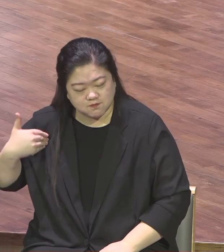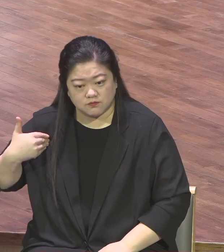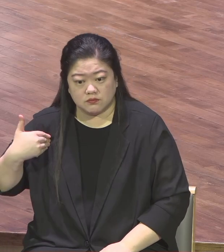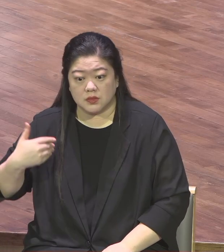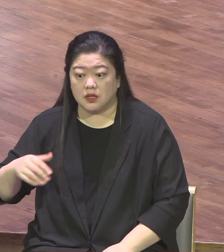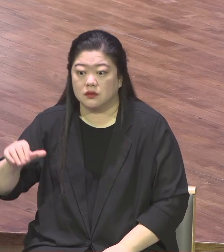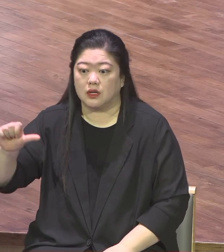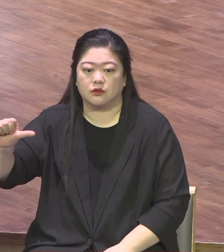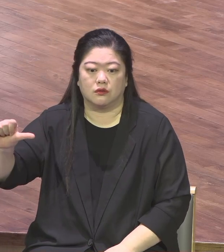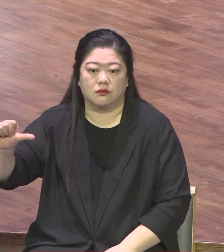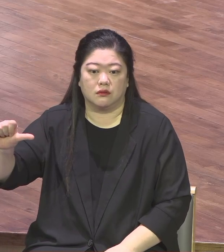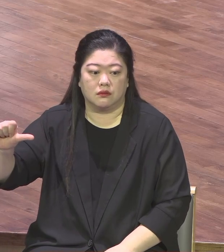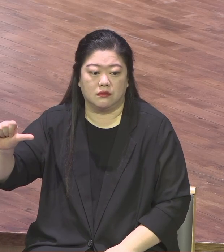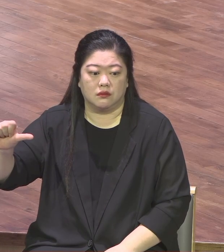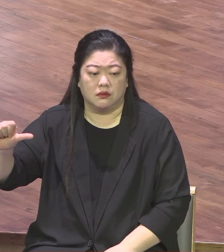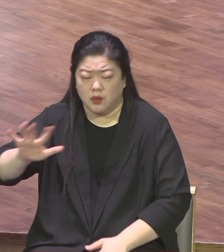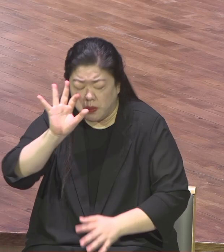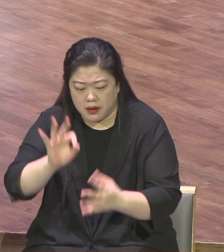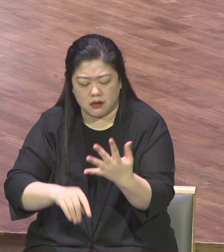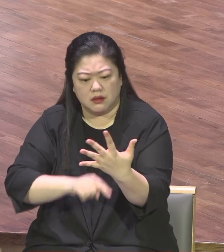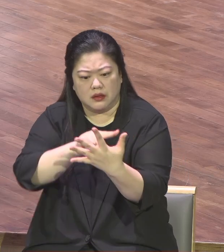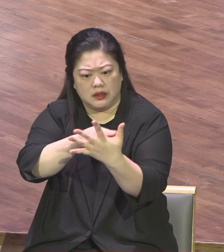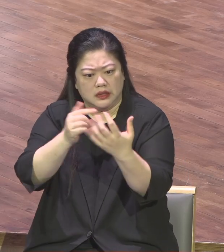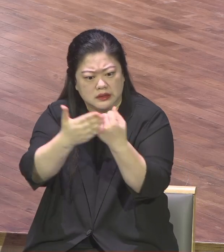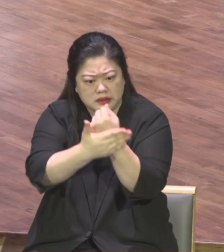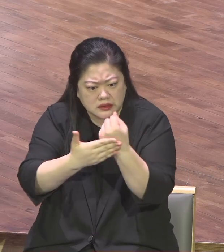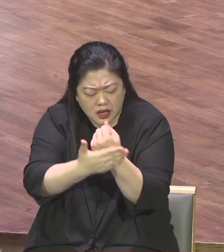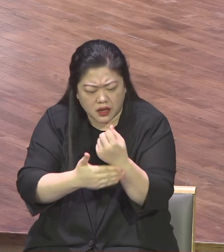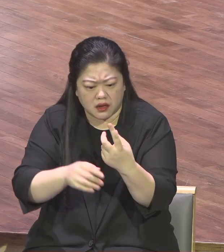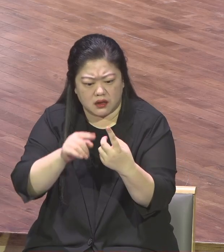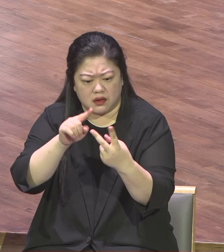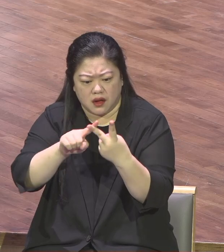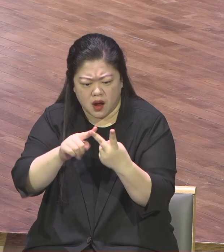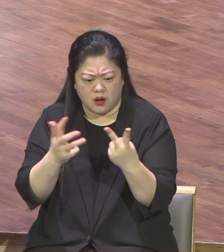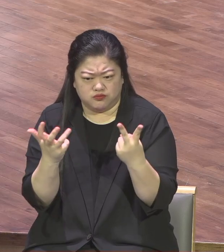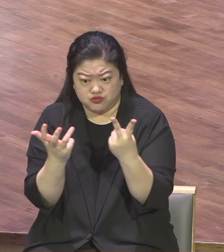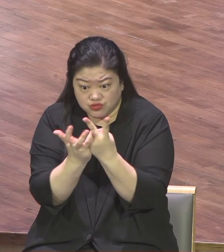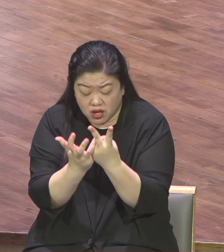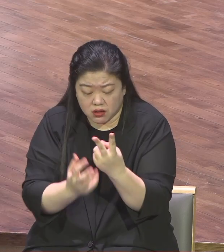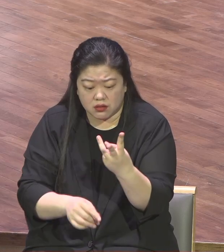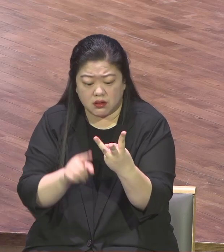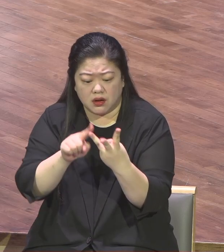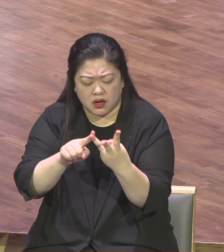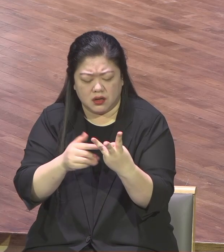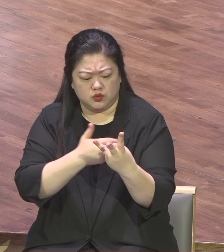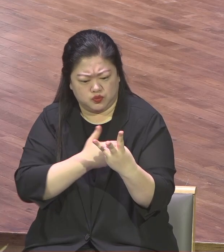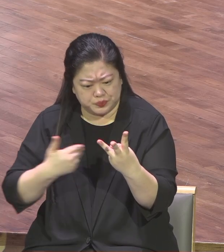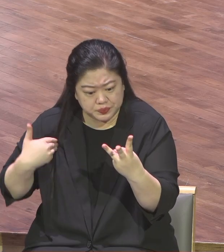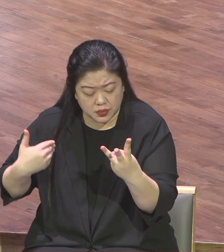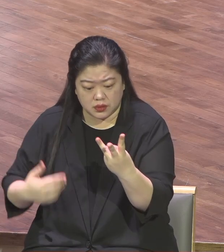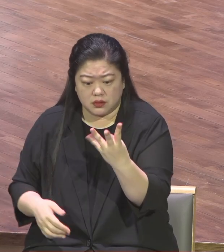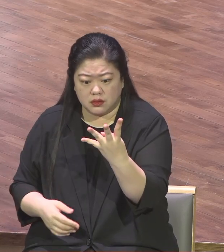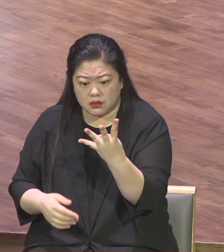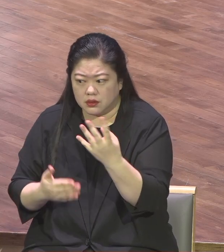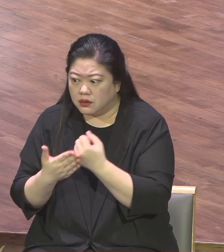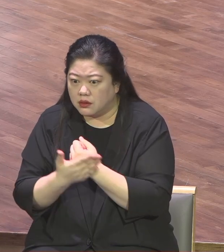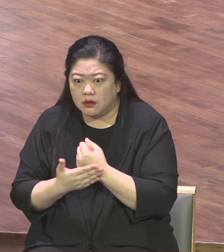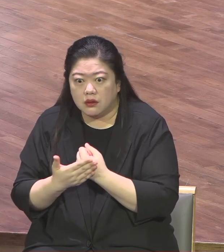5번 반복해서 나옵니다. 한마디로 요약을 정리하면 풍성하고 충만한